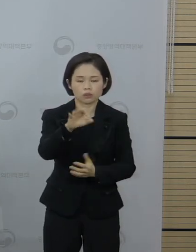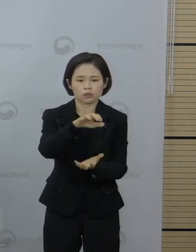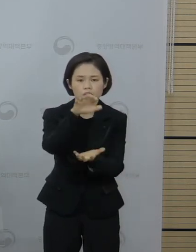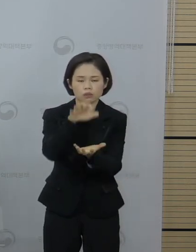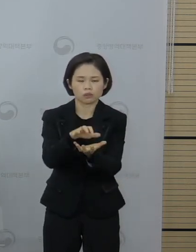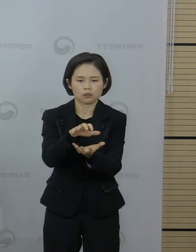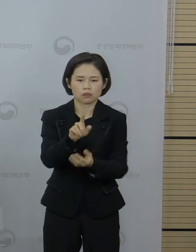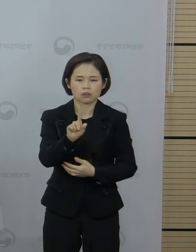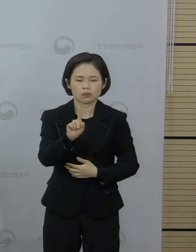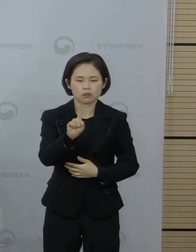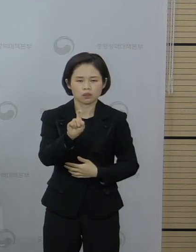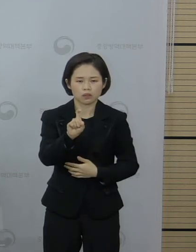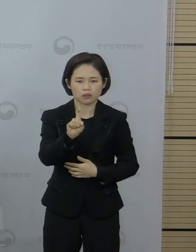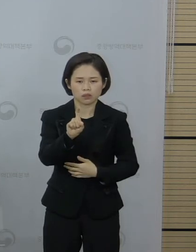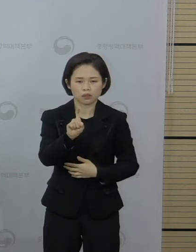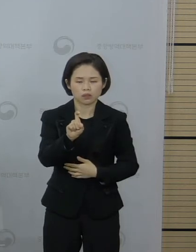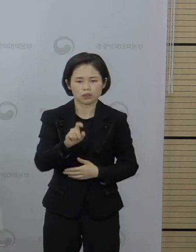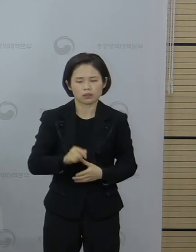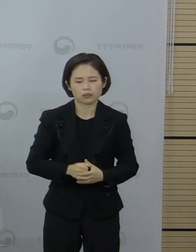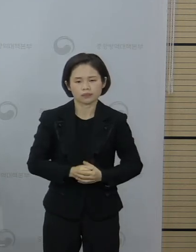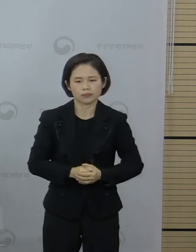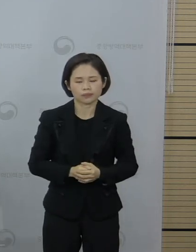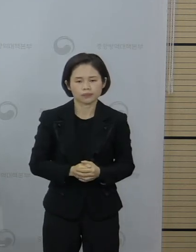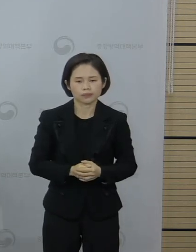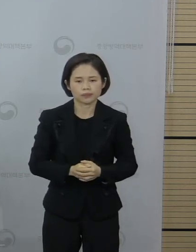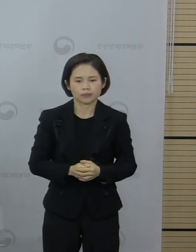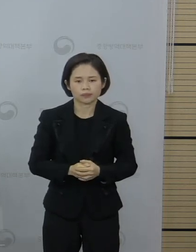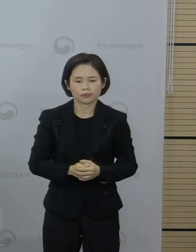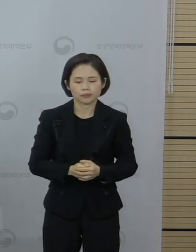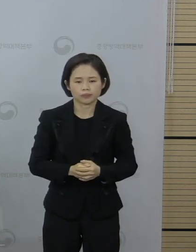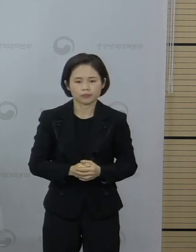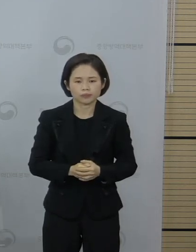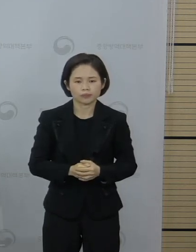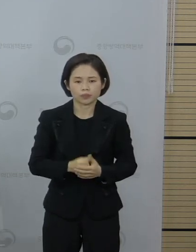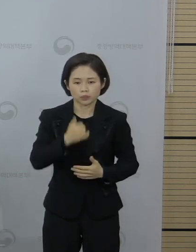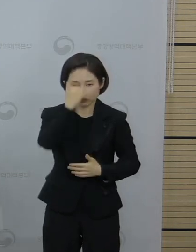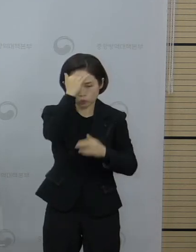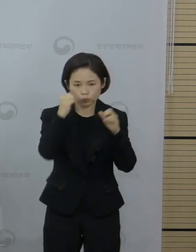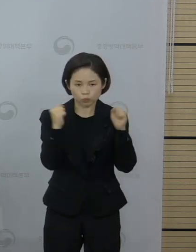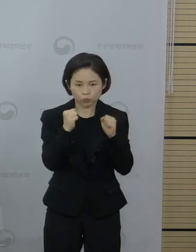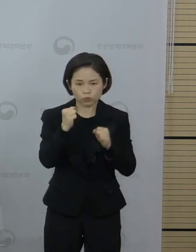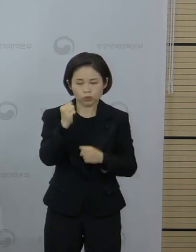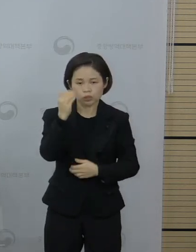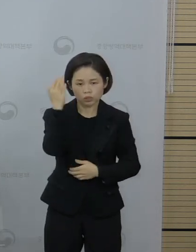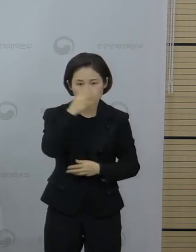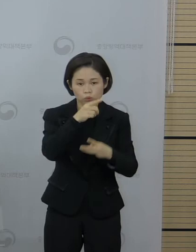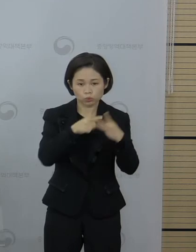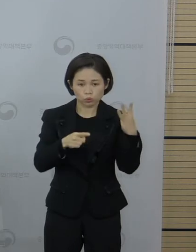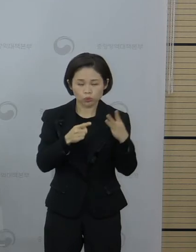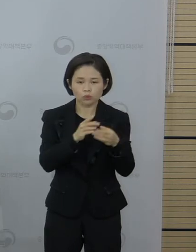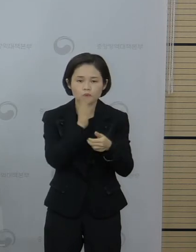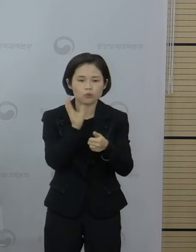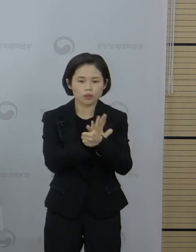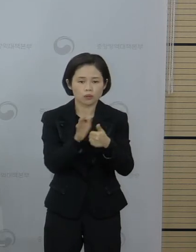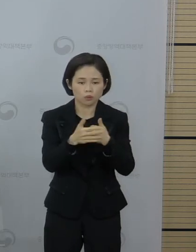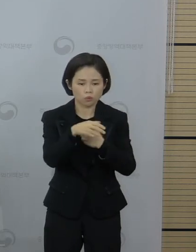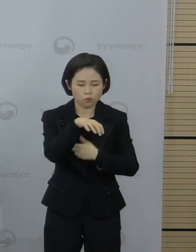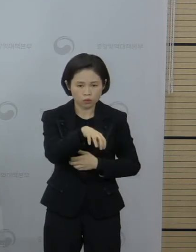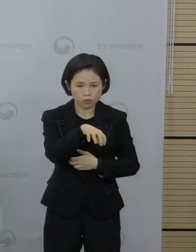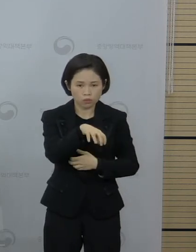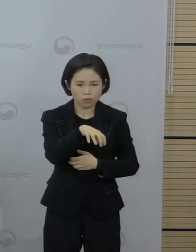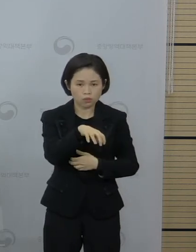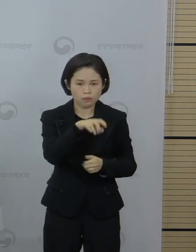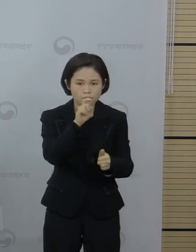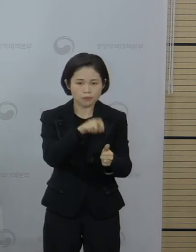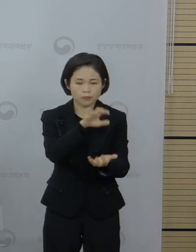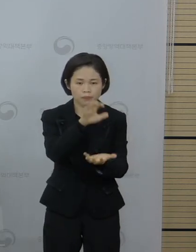총 11명의 확진자가 발견되었고, 충북 청주시 요양원에서 총